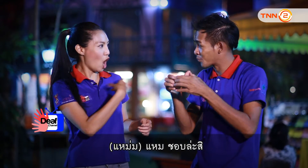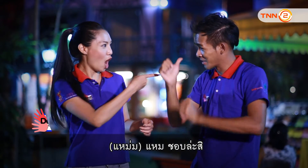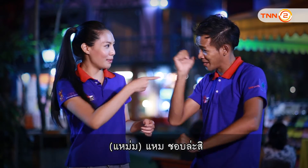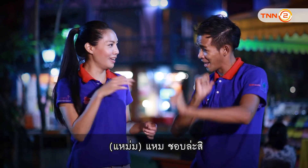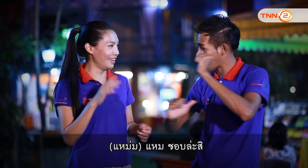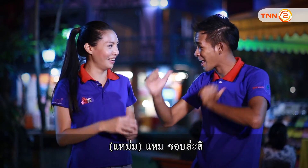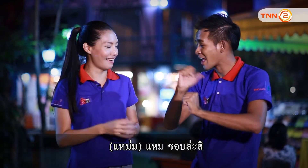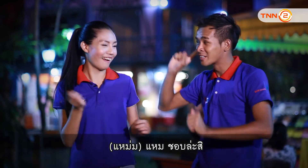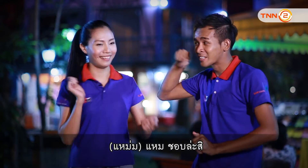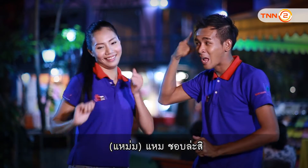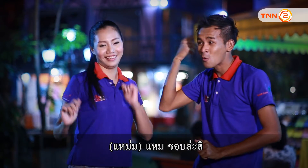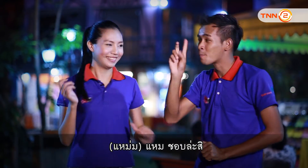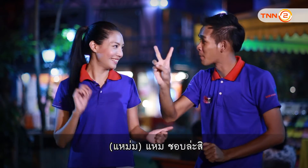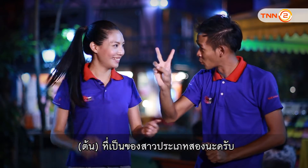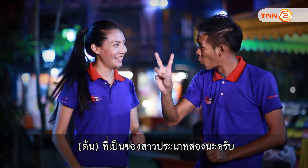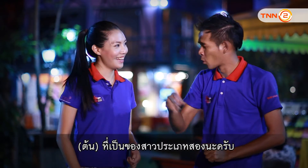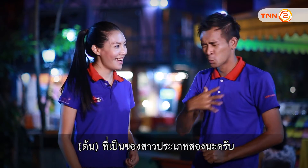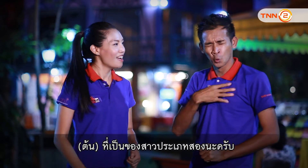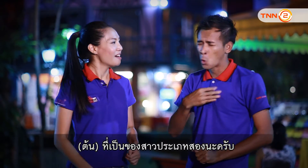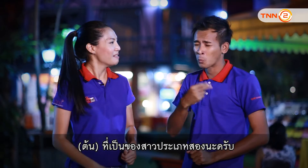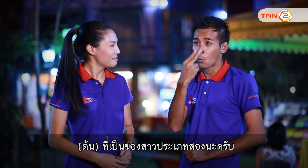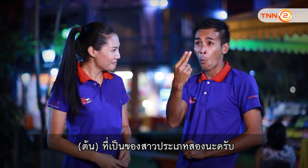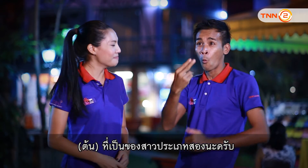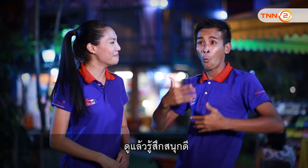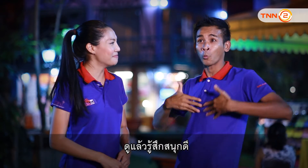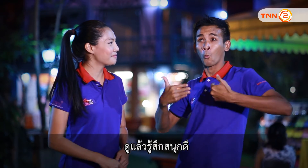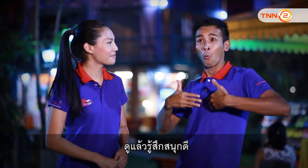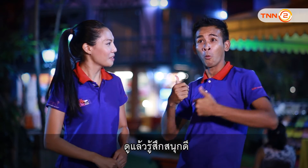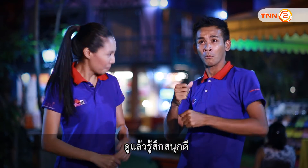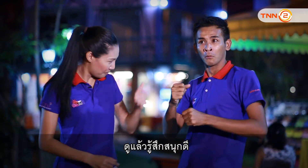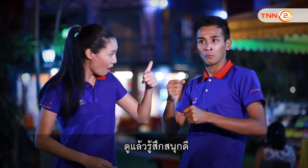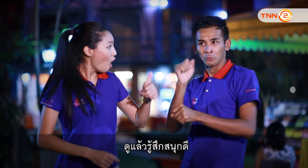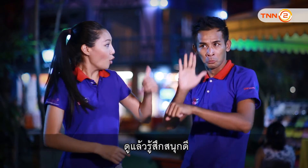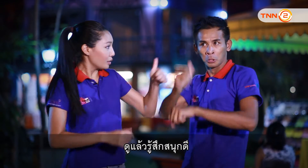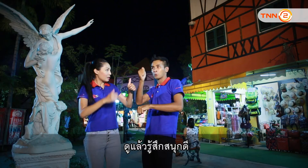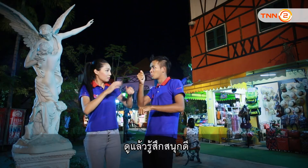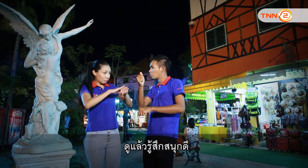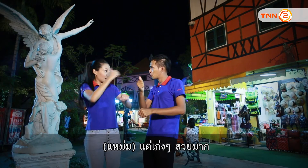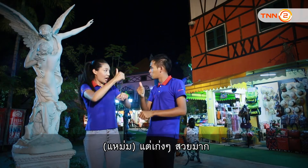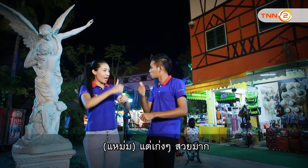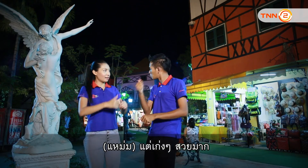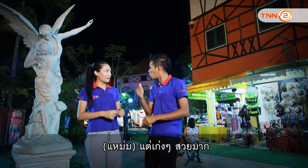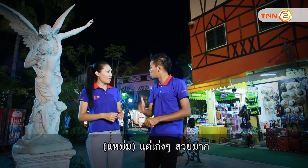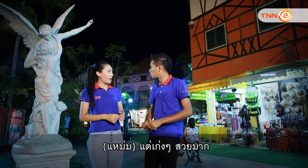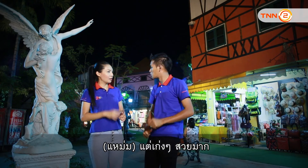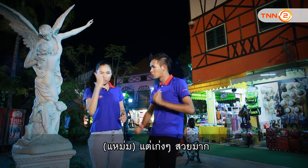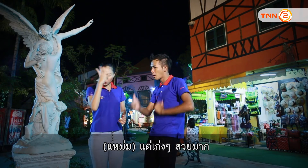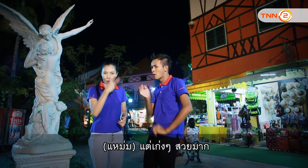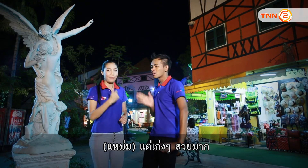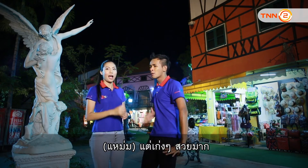อบ ที่เป็นของสาวประเภท2นะครับดูแล้วรู้สึกสนุกดี ตะเก่งตะเก่งแล้วสวยมาก